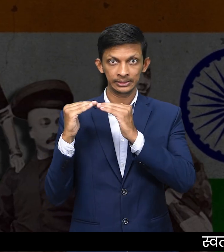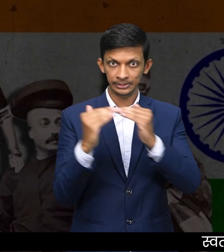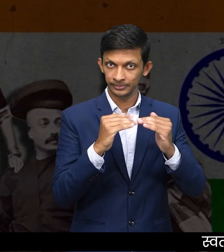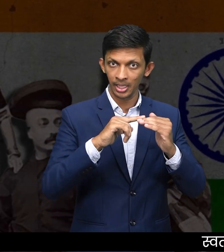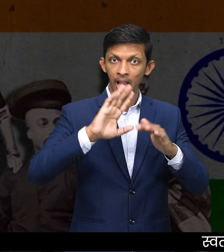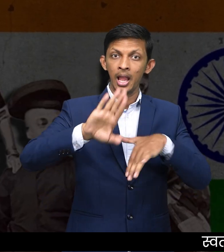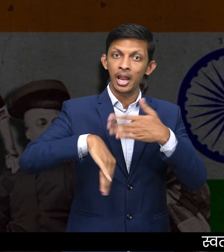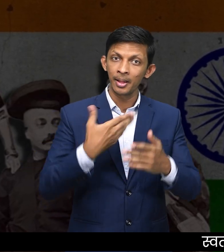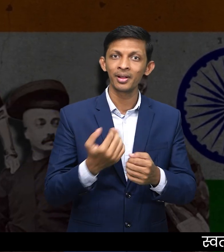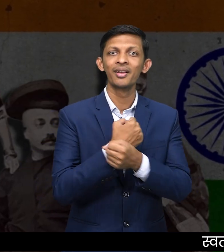स्वतंत्रता के बाद समानता।